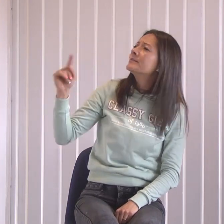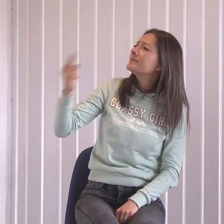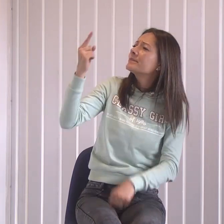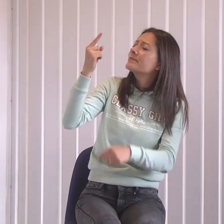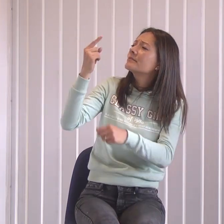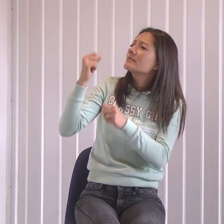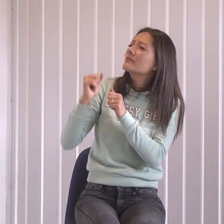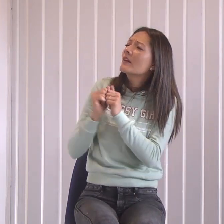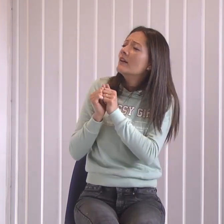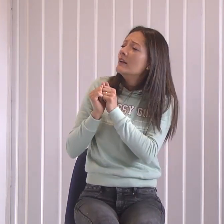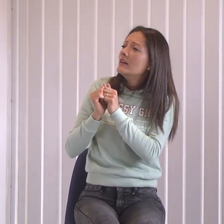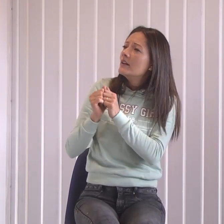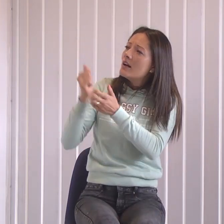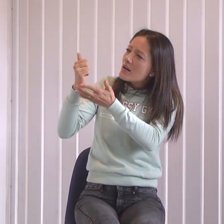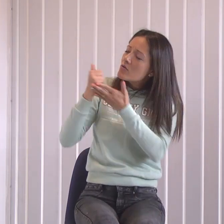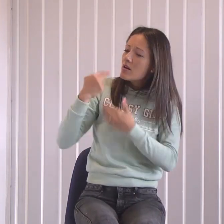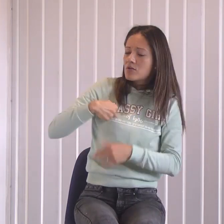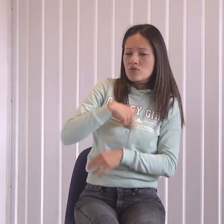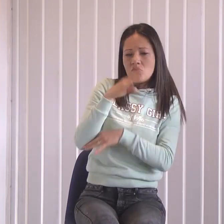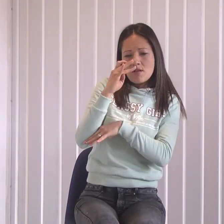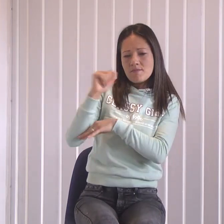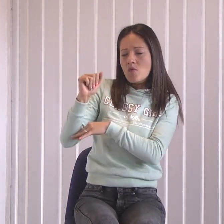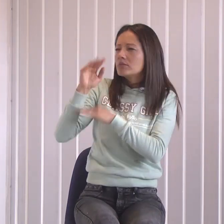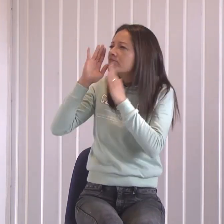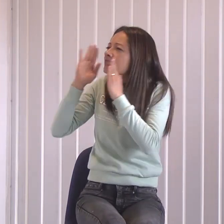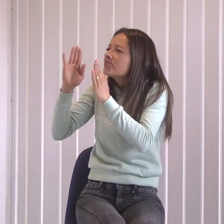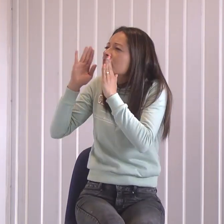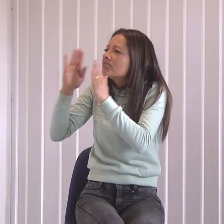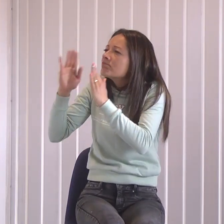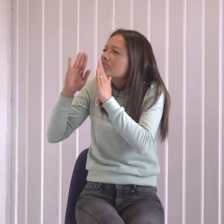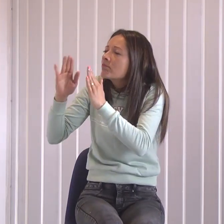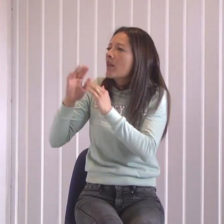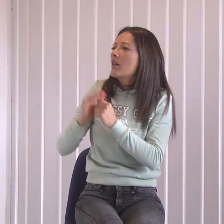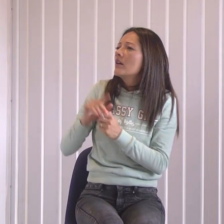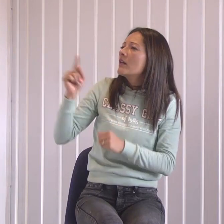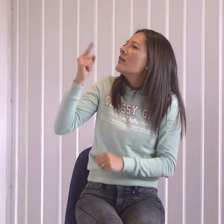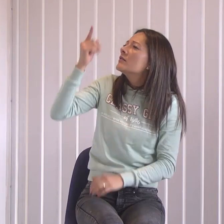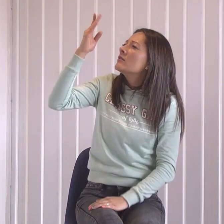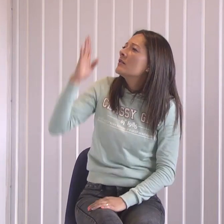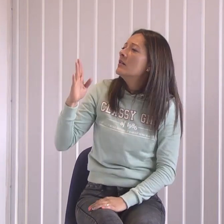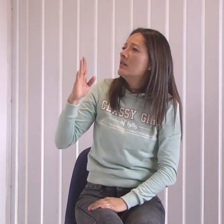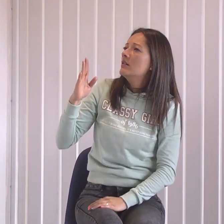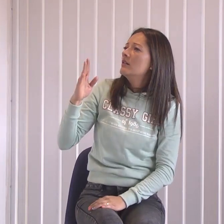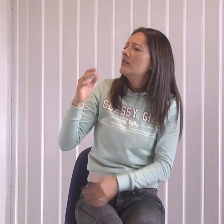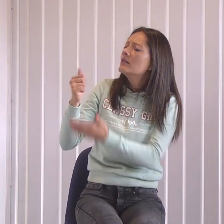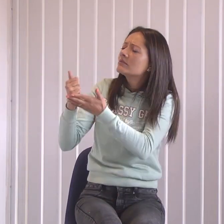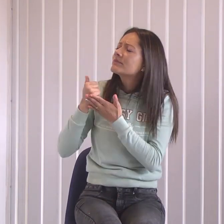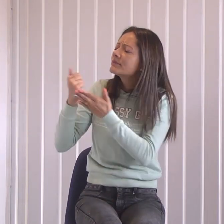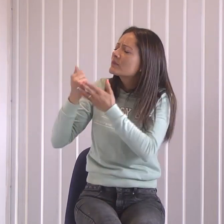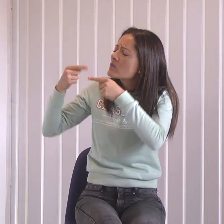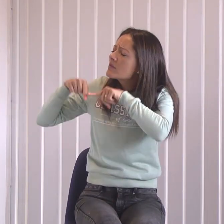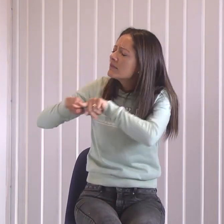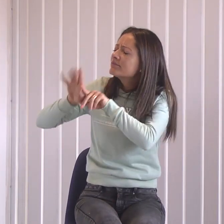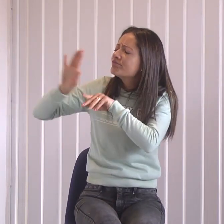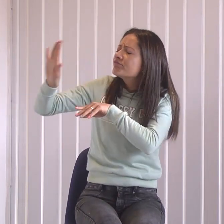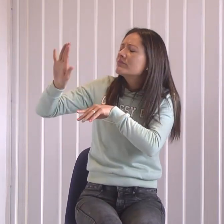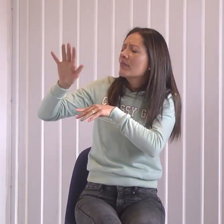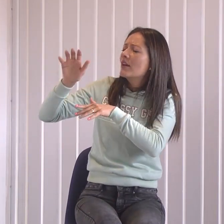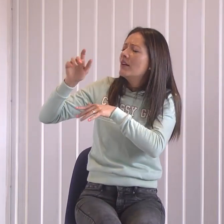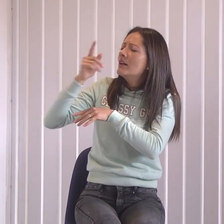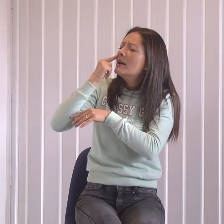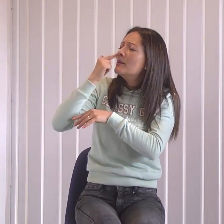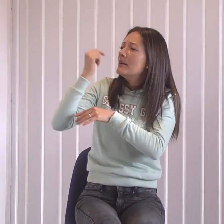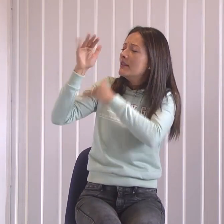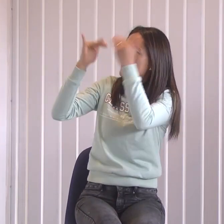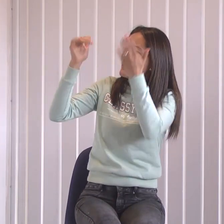amante. Ayúdanos a ser la esposa que se dedica a ti, el único amante, Señor. Ayúdanos por favor. Padre